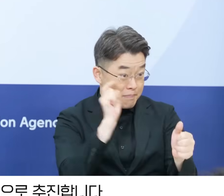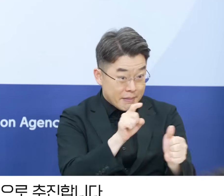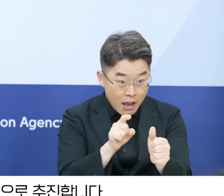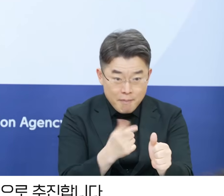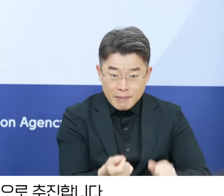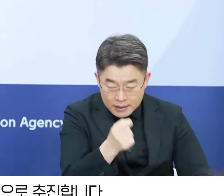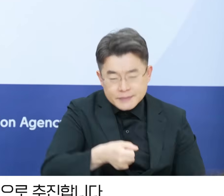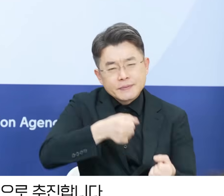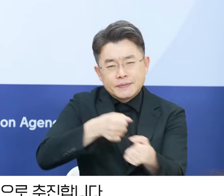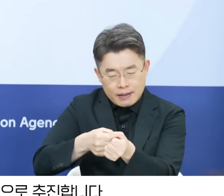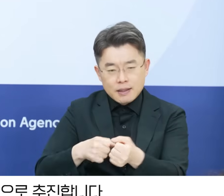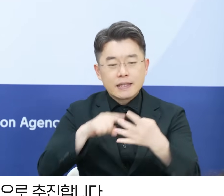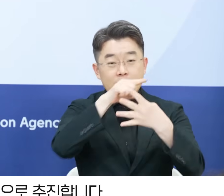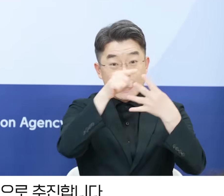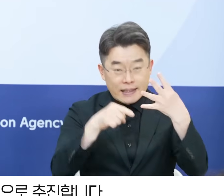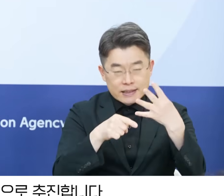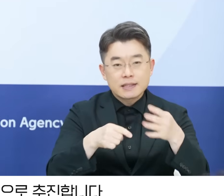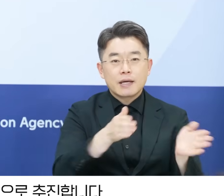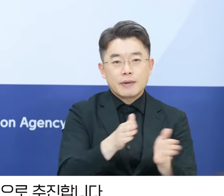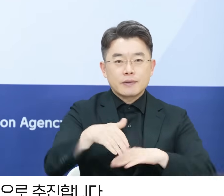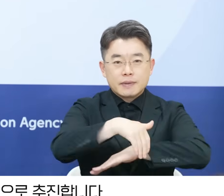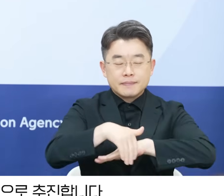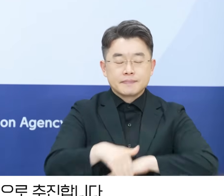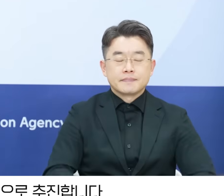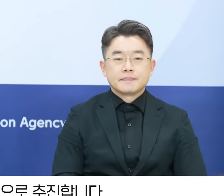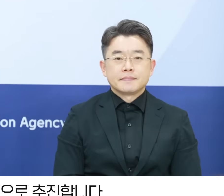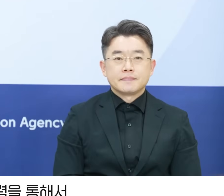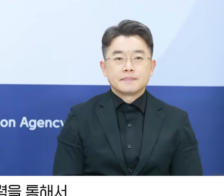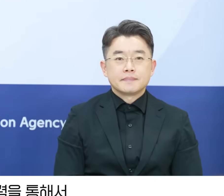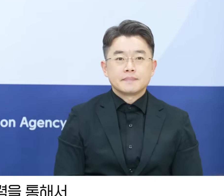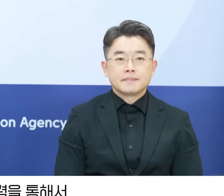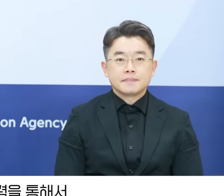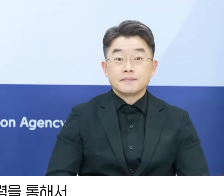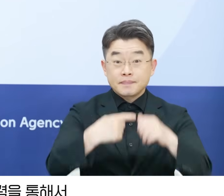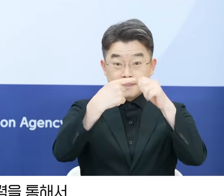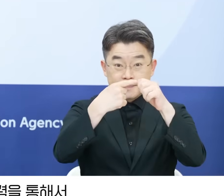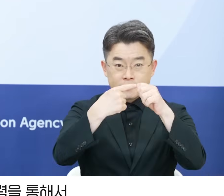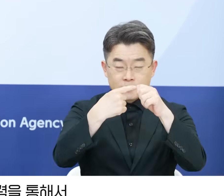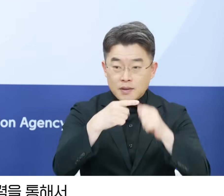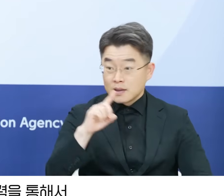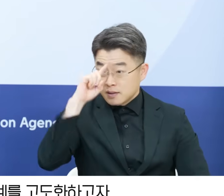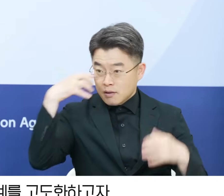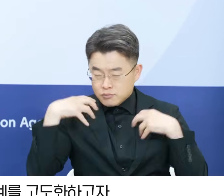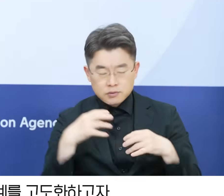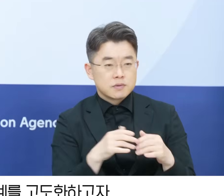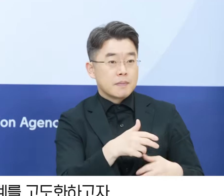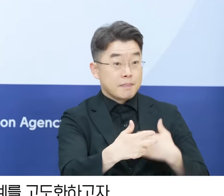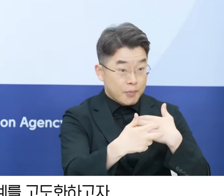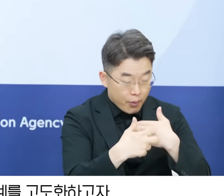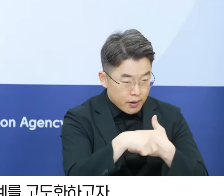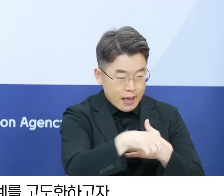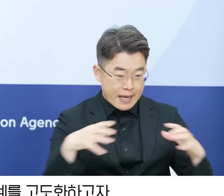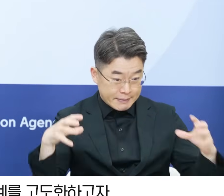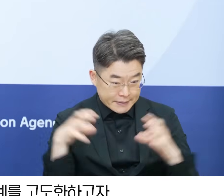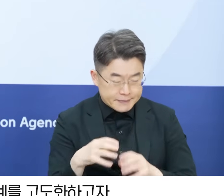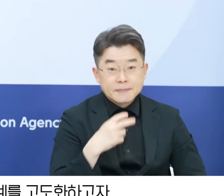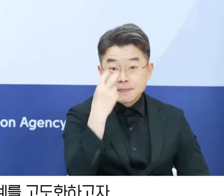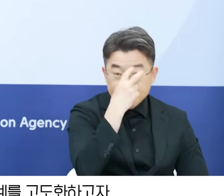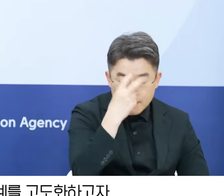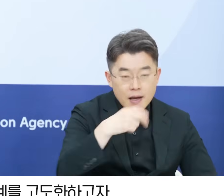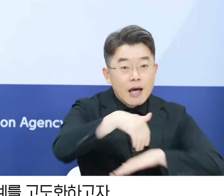가지 전략을 중심으로 추진합니다. 첫째, 민관 협력을 통해서 국가 매개체 감시